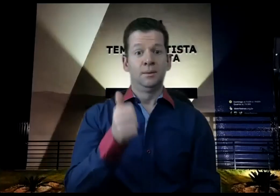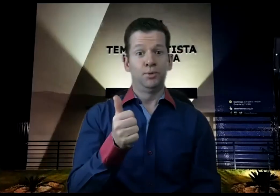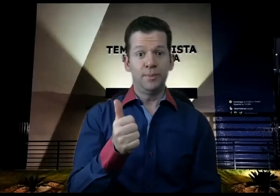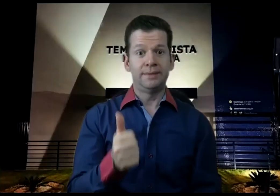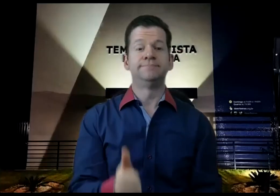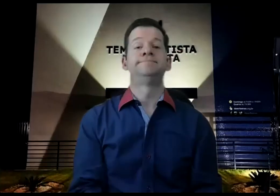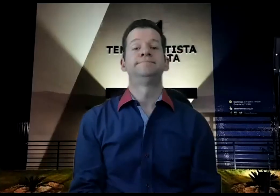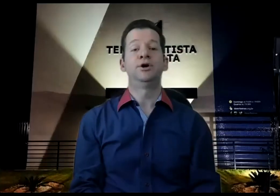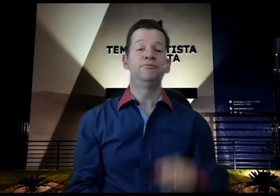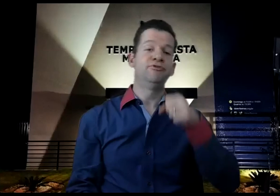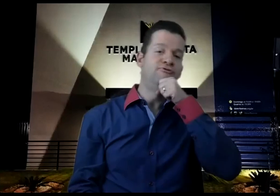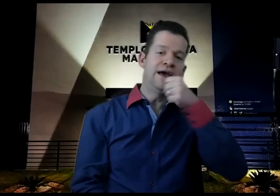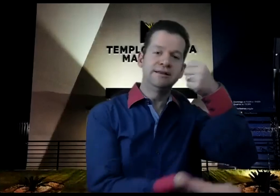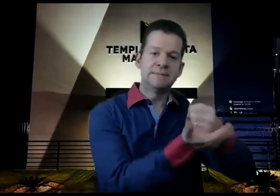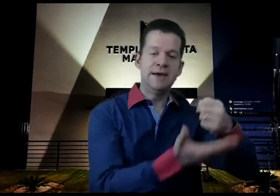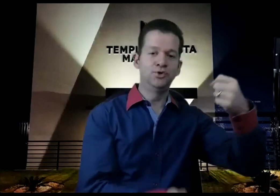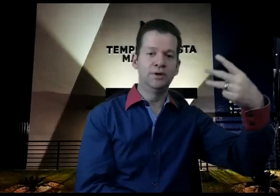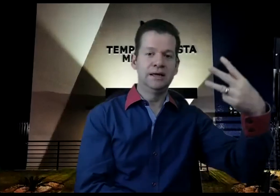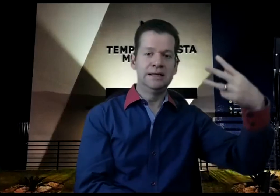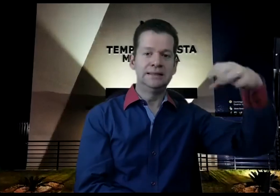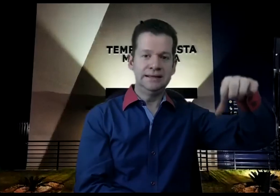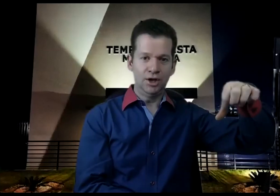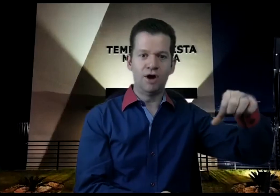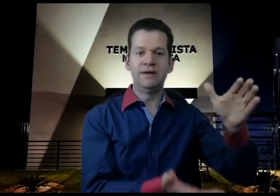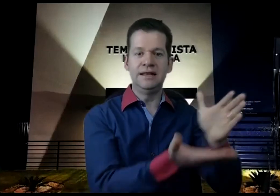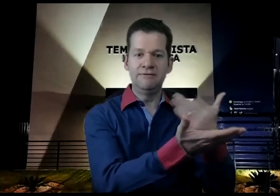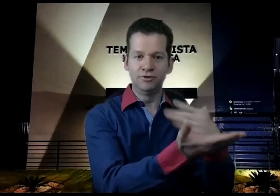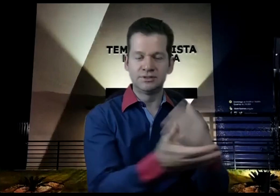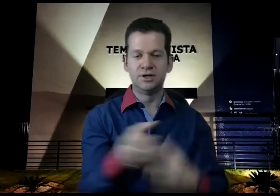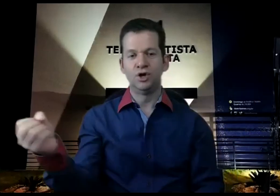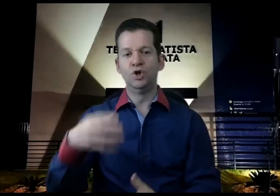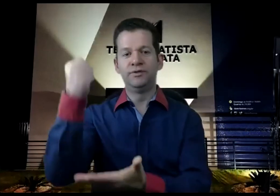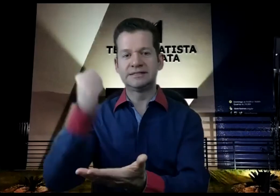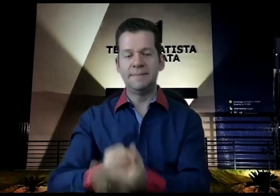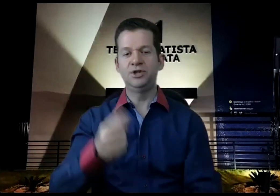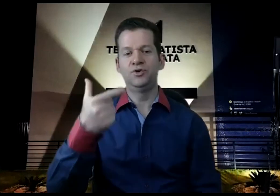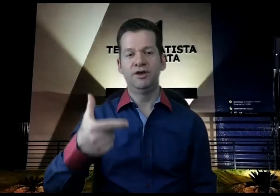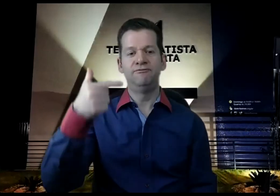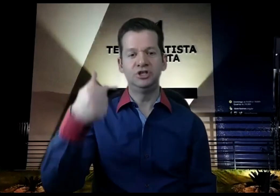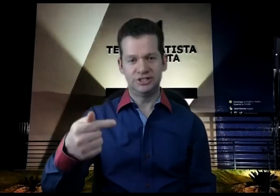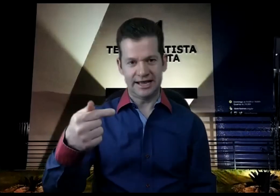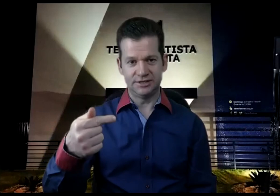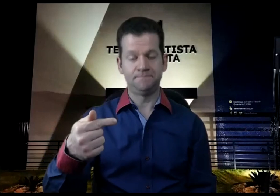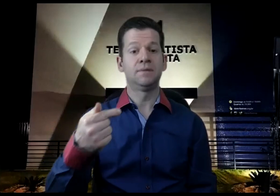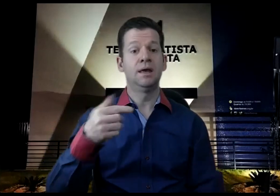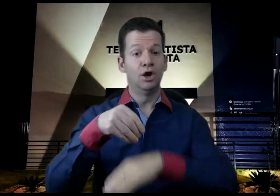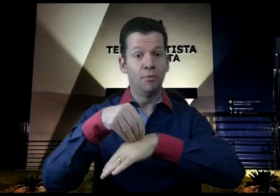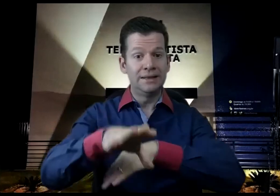Muito bem. Então, Velho Testamento, 39 livros. Novo Testamento, 27. Eu vou mandar